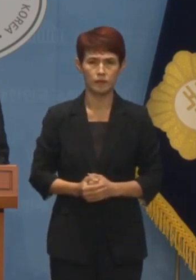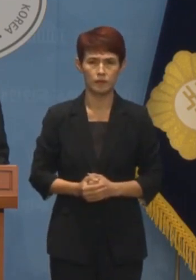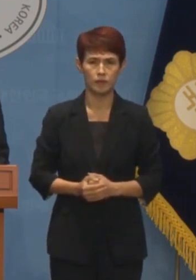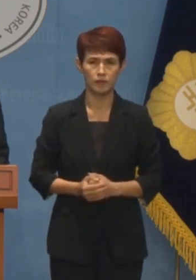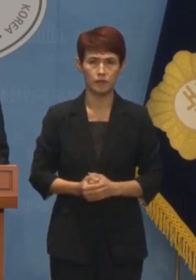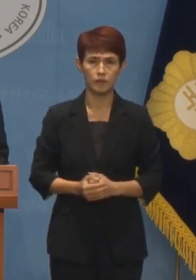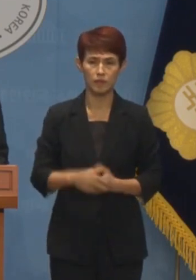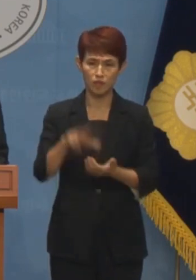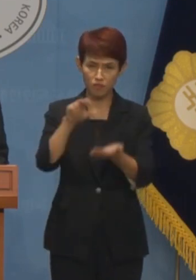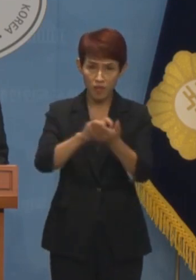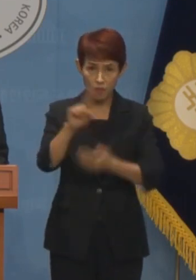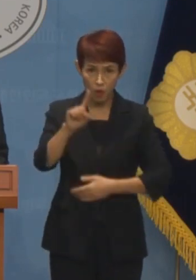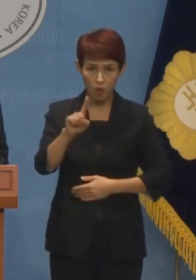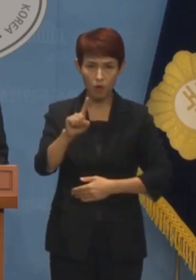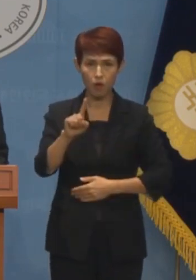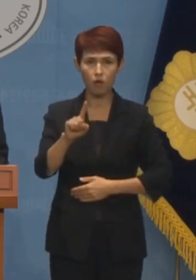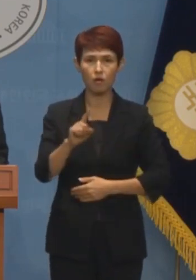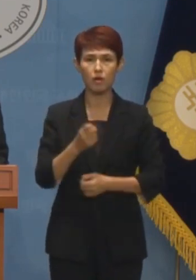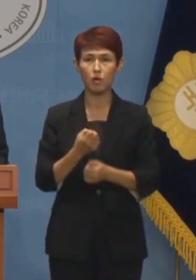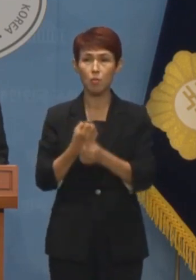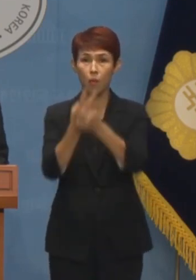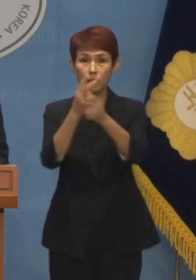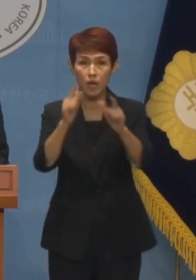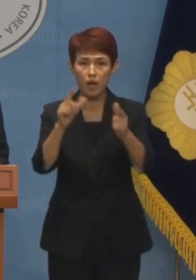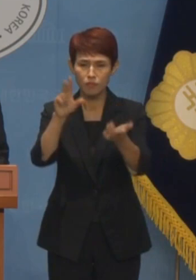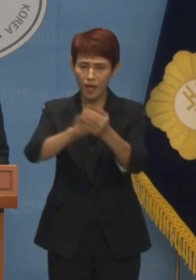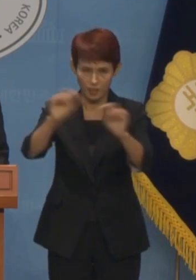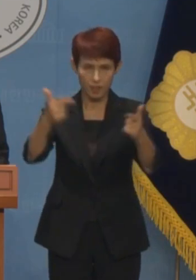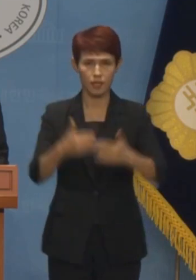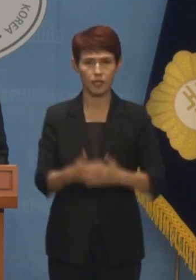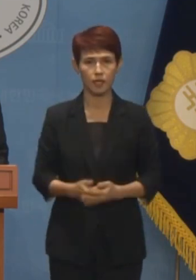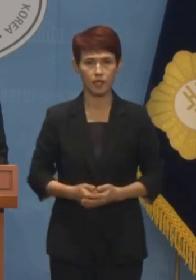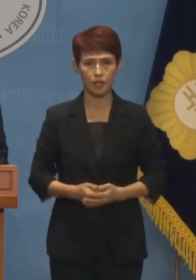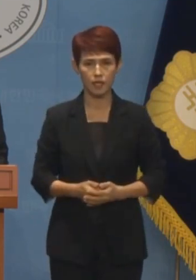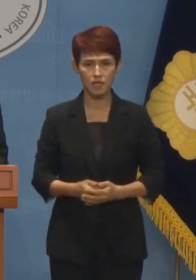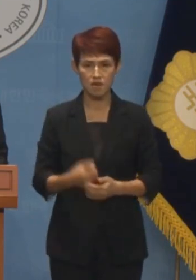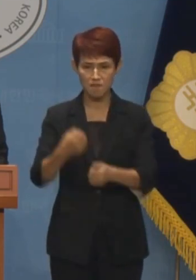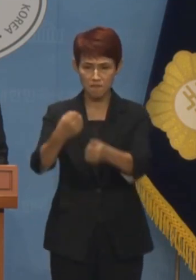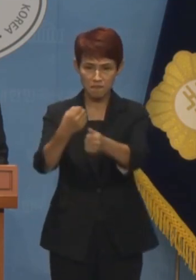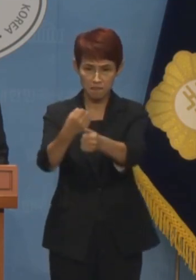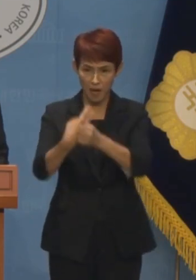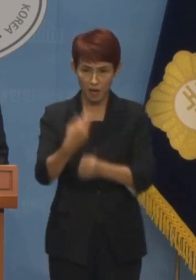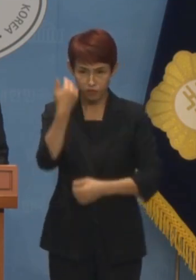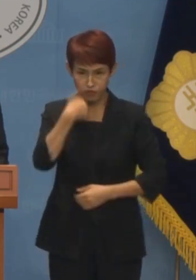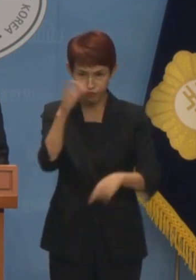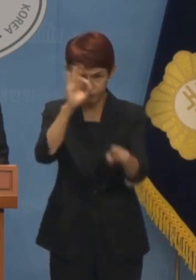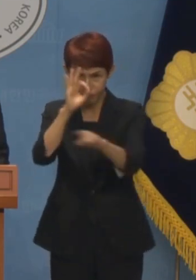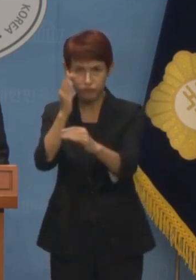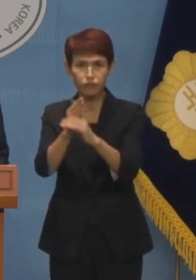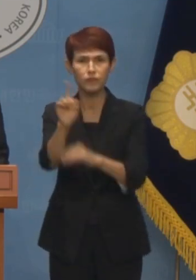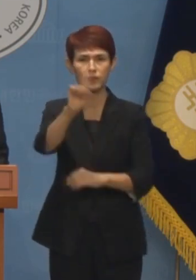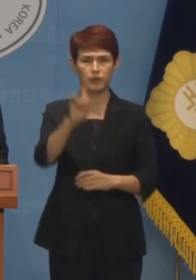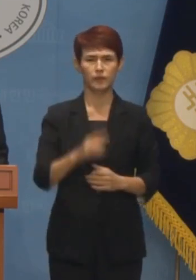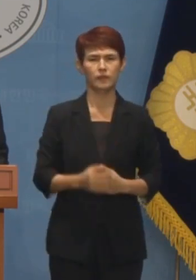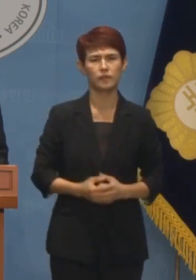본질은 제보자가 아니라는 걸 알 텐데도 색출에 혈이 되어 있는 이유가